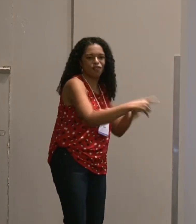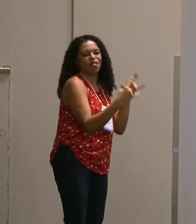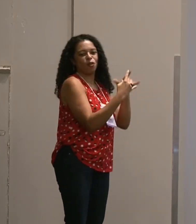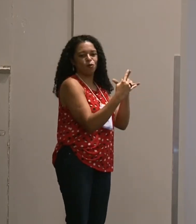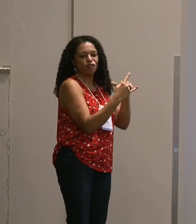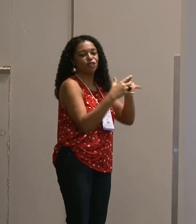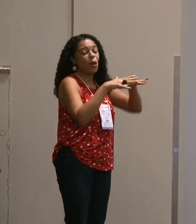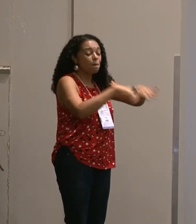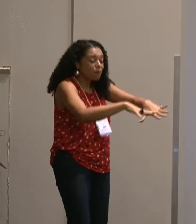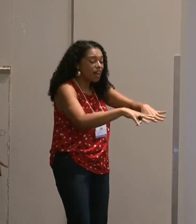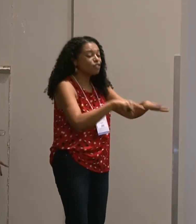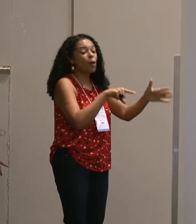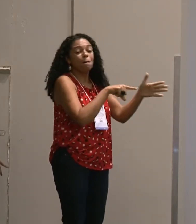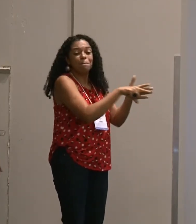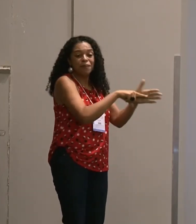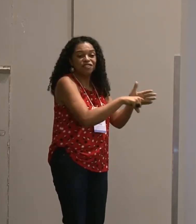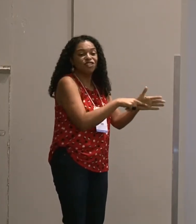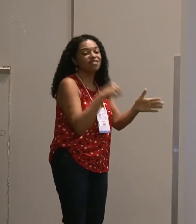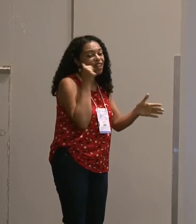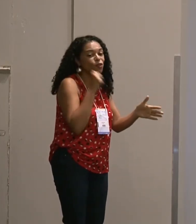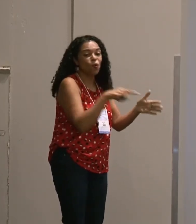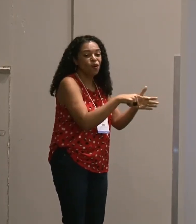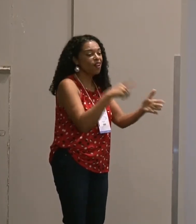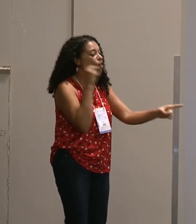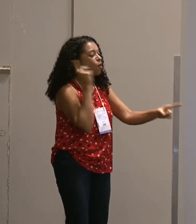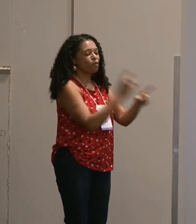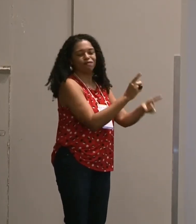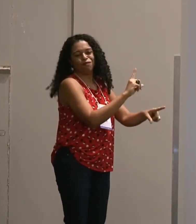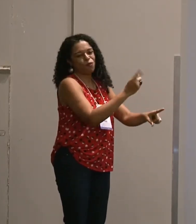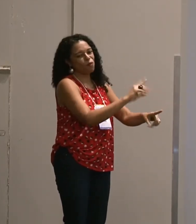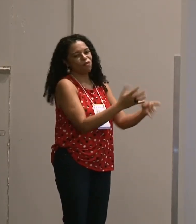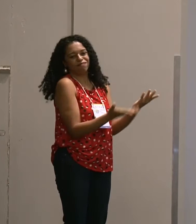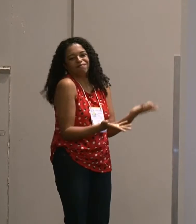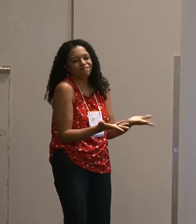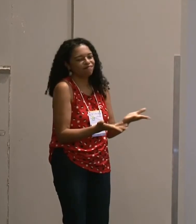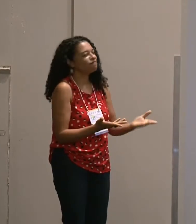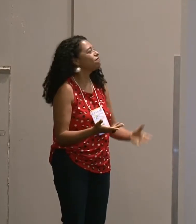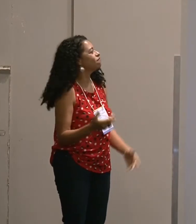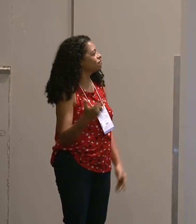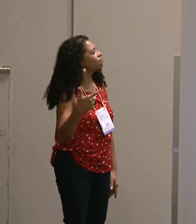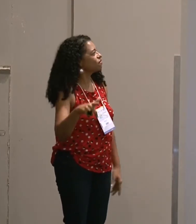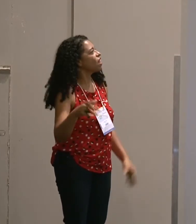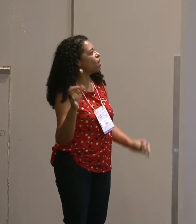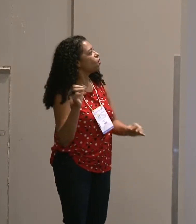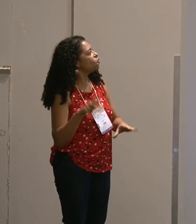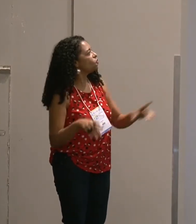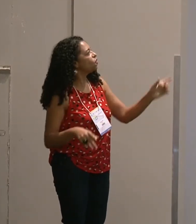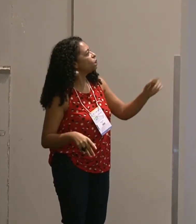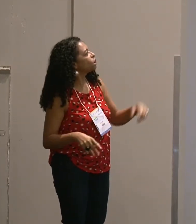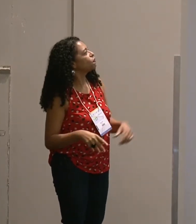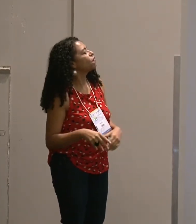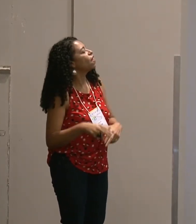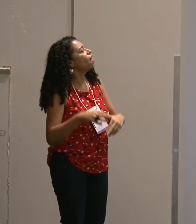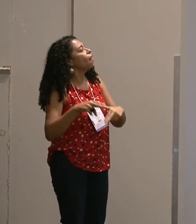formação profissional no INIS sim mas essa pesquisa não encontro nela nenhuma oficina específica